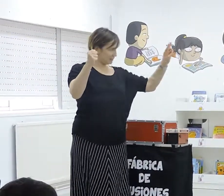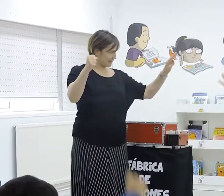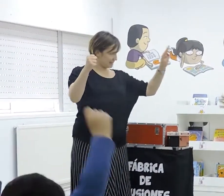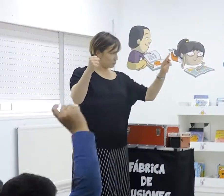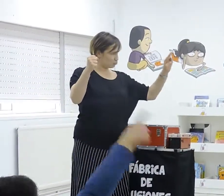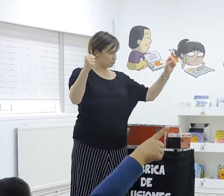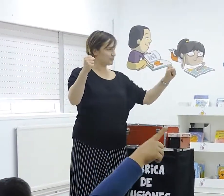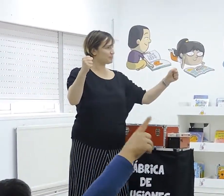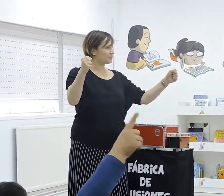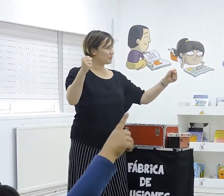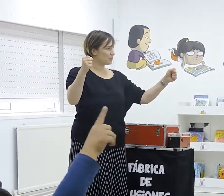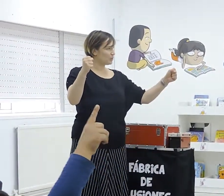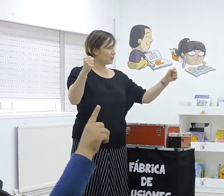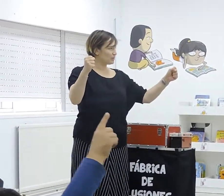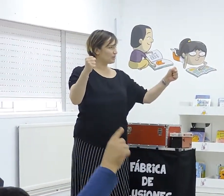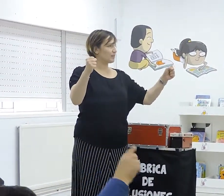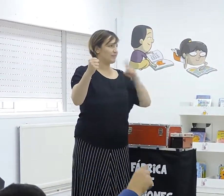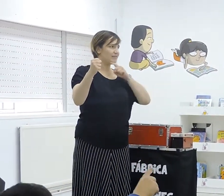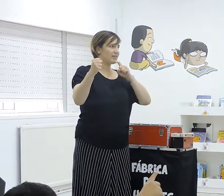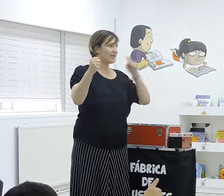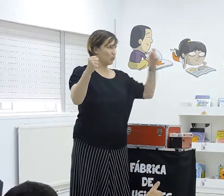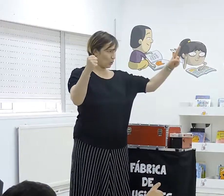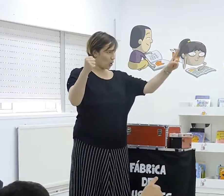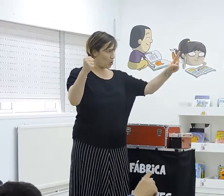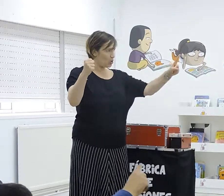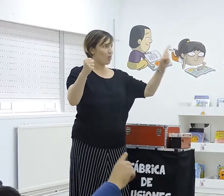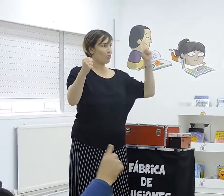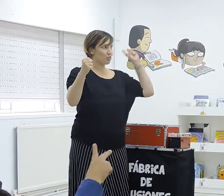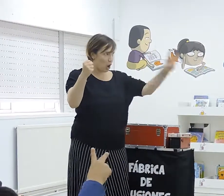Repetimos. Muy difícil. Venga, va. 1, 2,